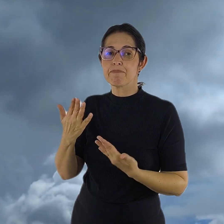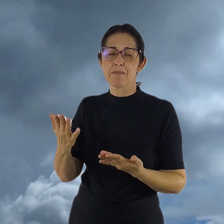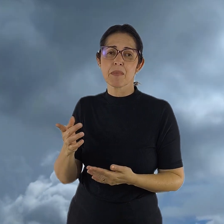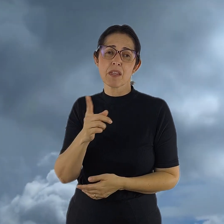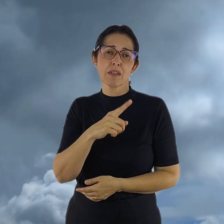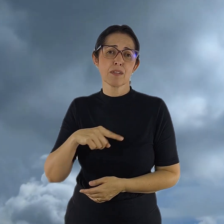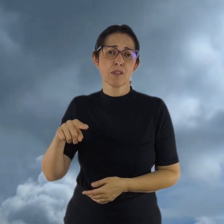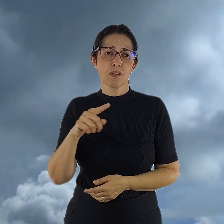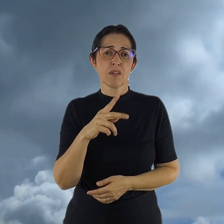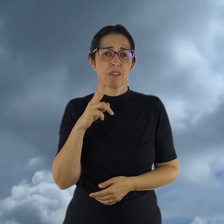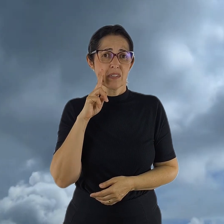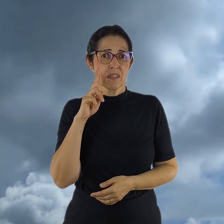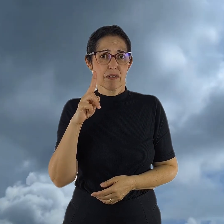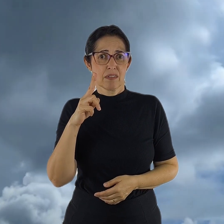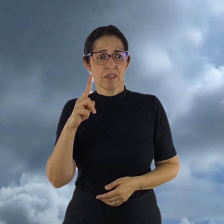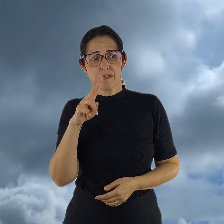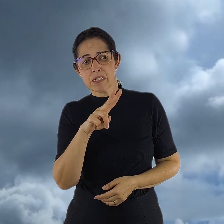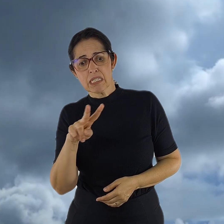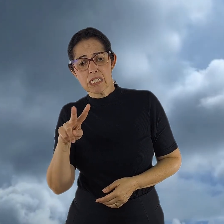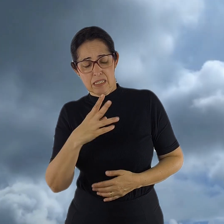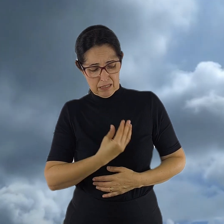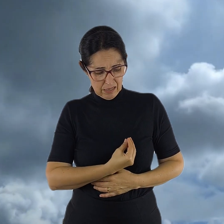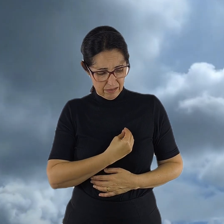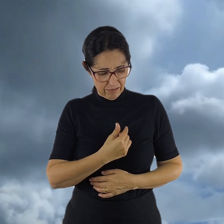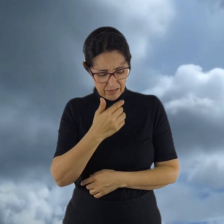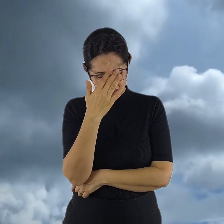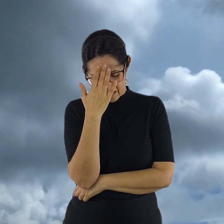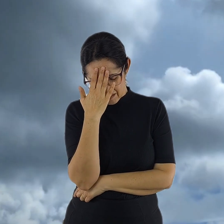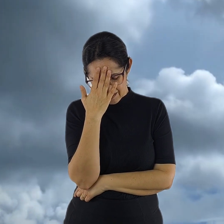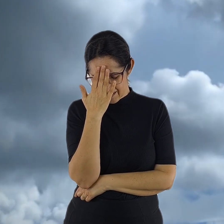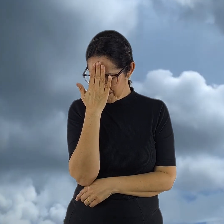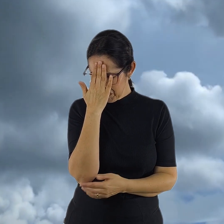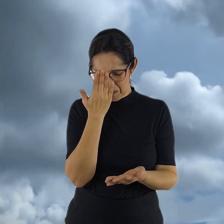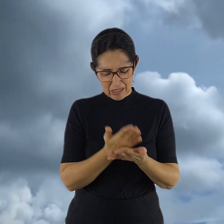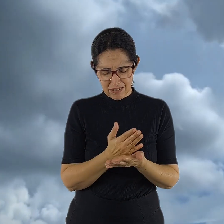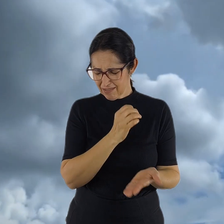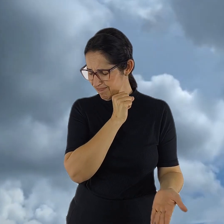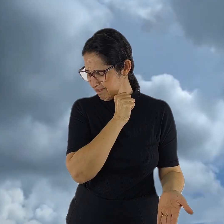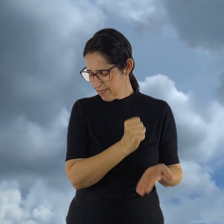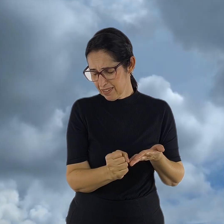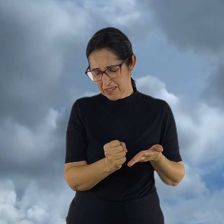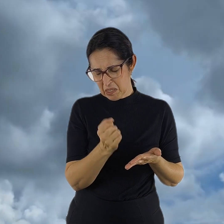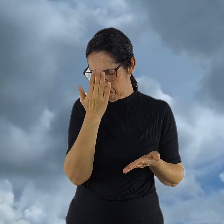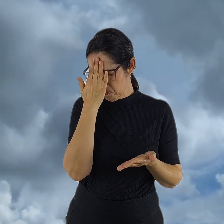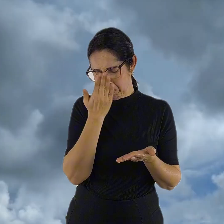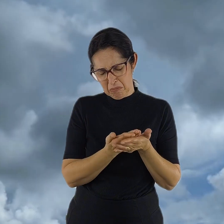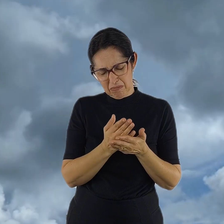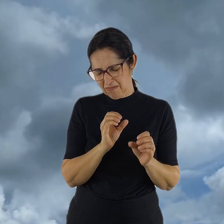Há momentos que você olha para uma situação na sua vida, você não crê. Não, Senhor, eu não creio, eu não acredito mais.